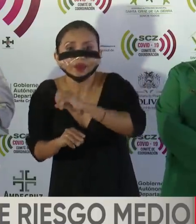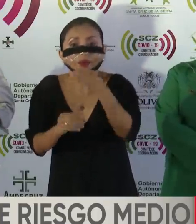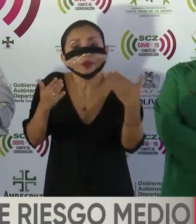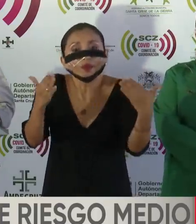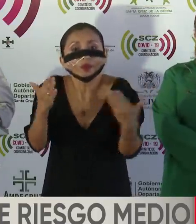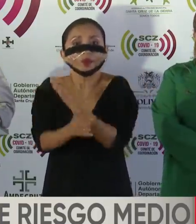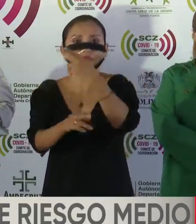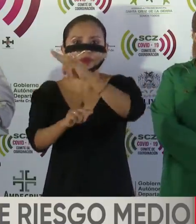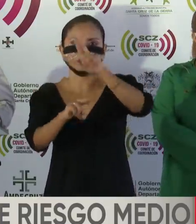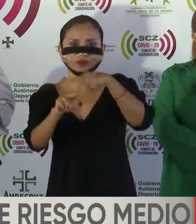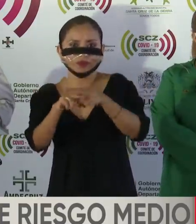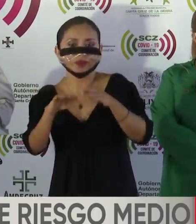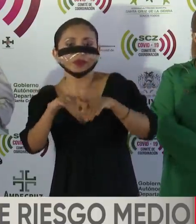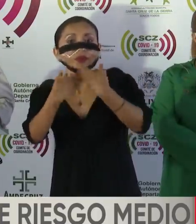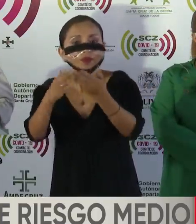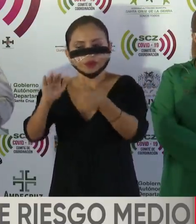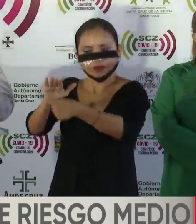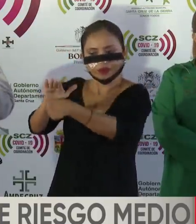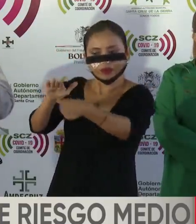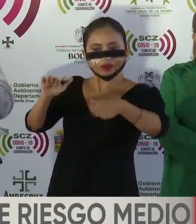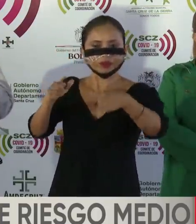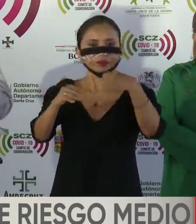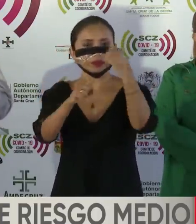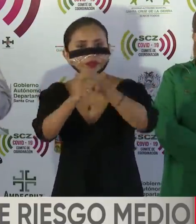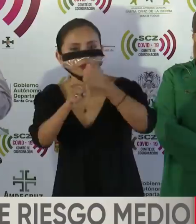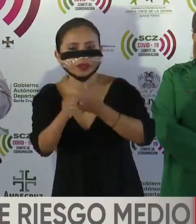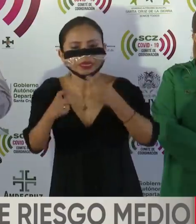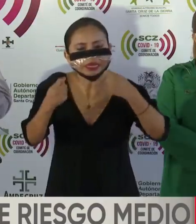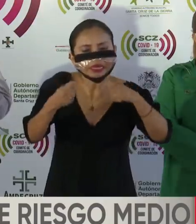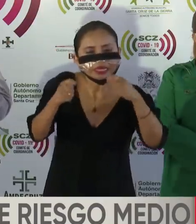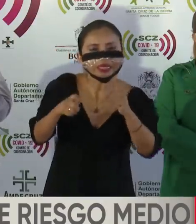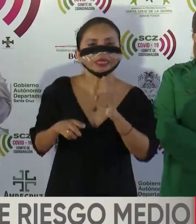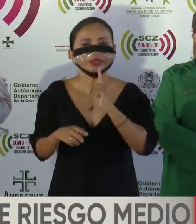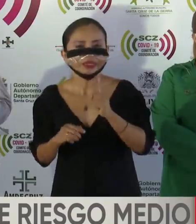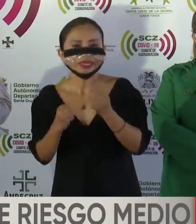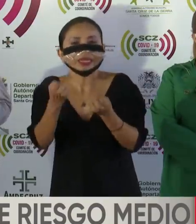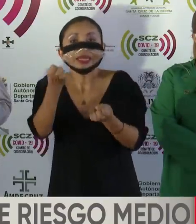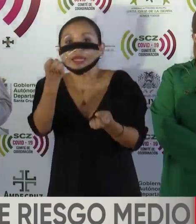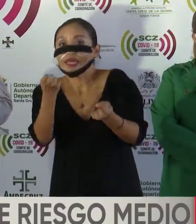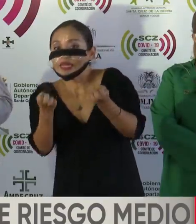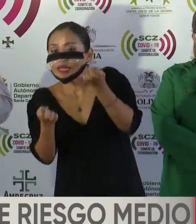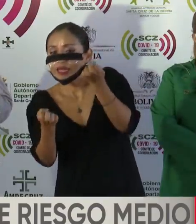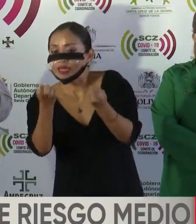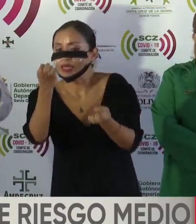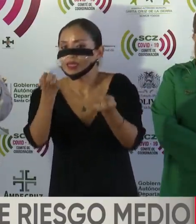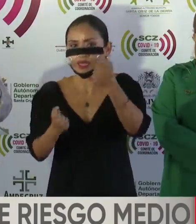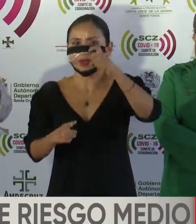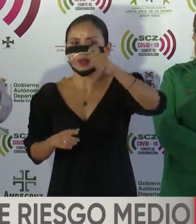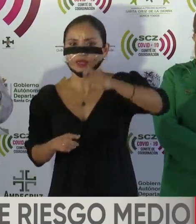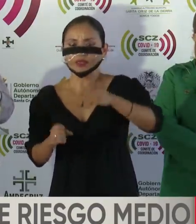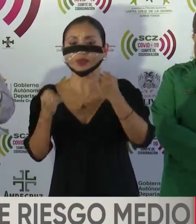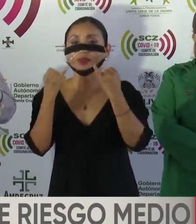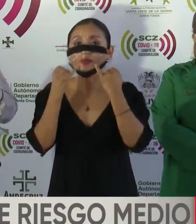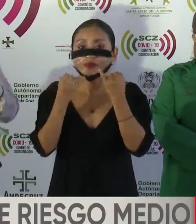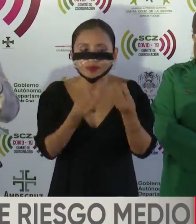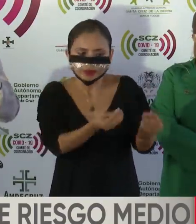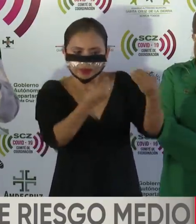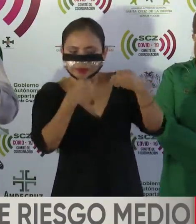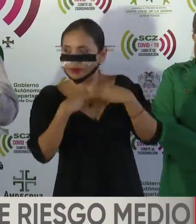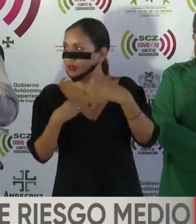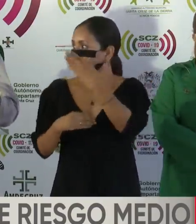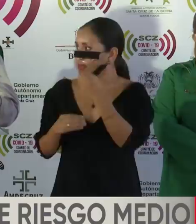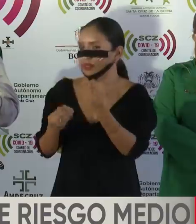nueva normalidad, tratando de ser y teniendo los equilibrios necesarios en los datos que nos dan y